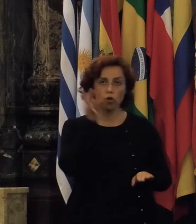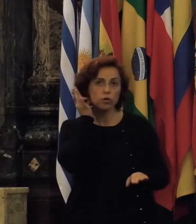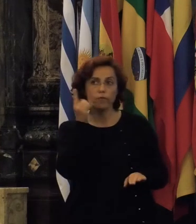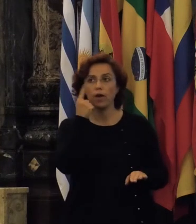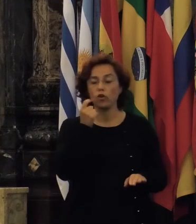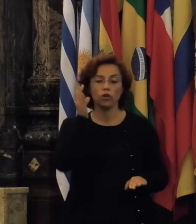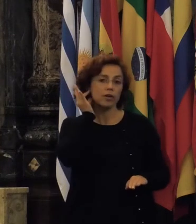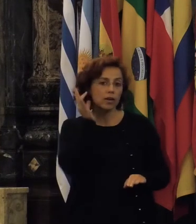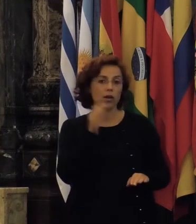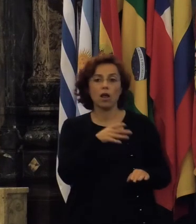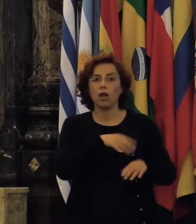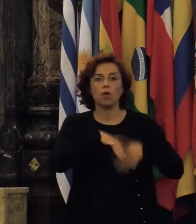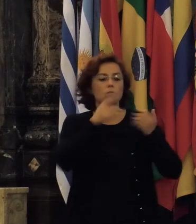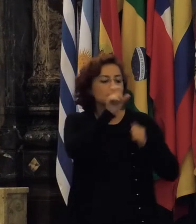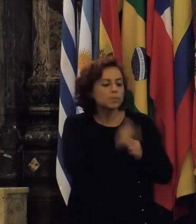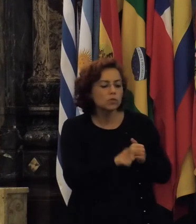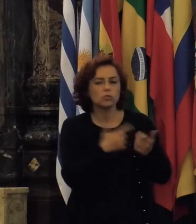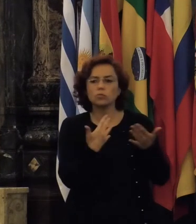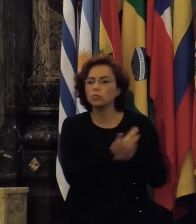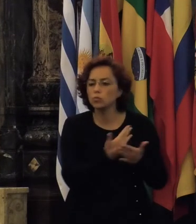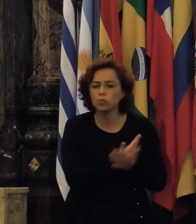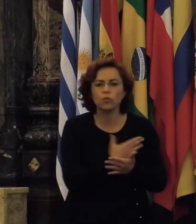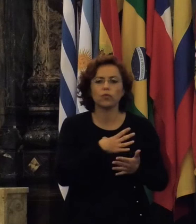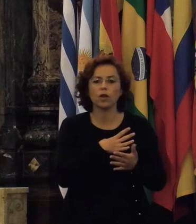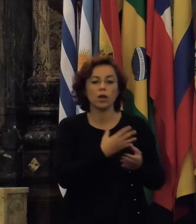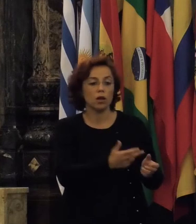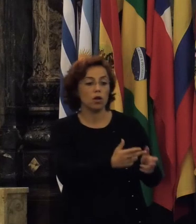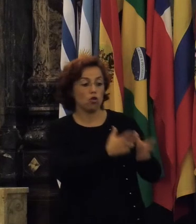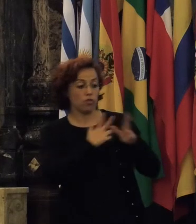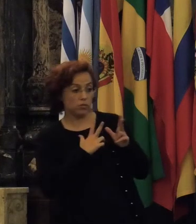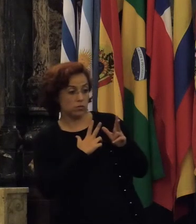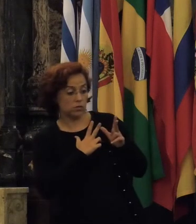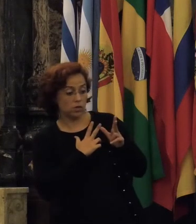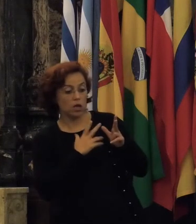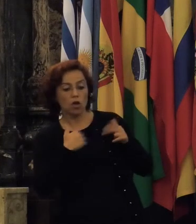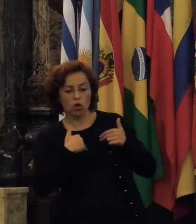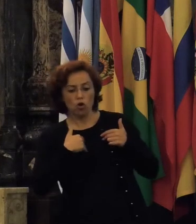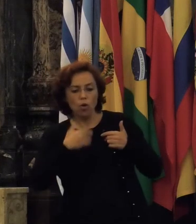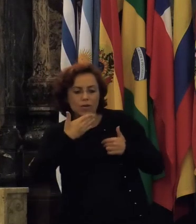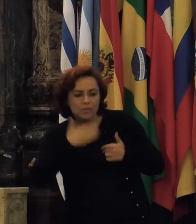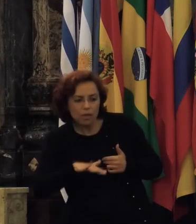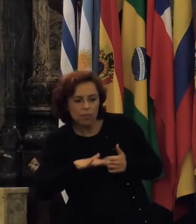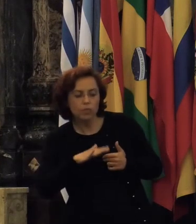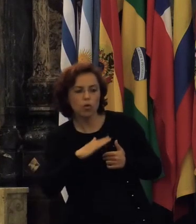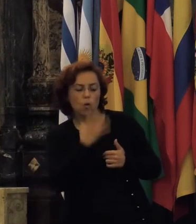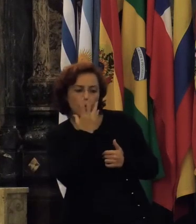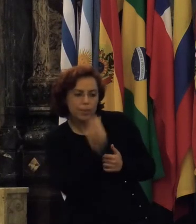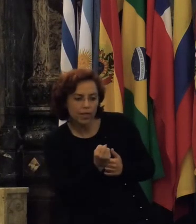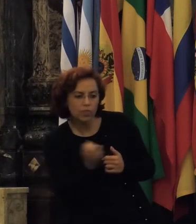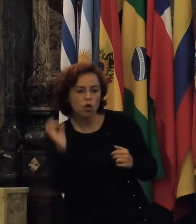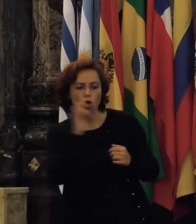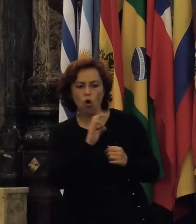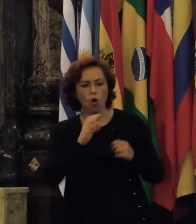niña, un sujeto que padece, nos transmite? ¿Somos fieles a ese texto o estamos subordinados a